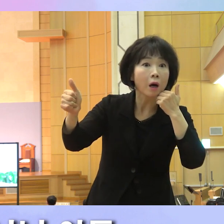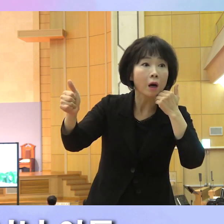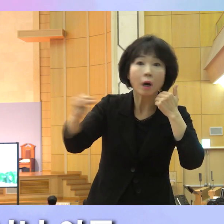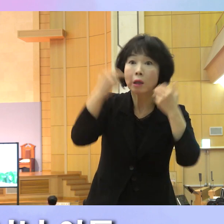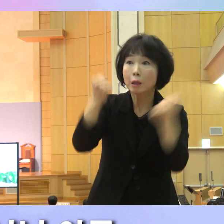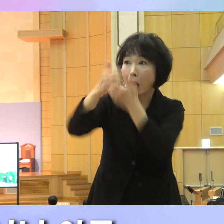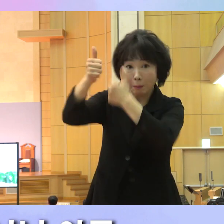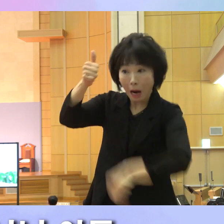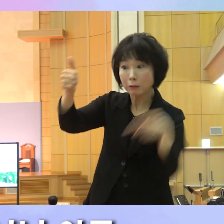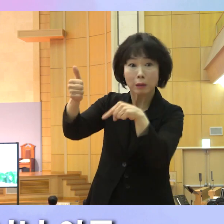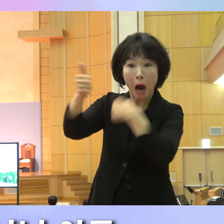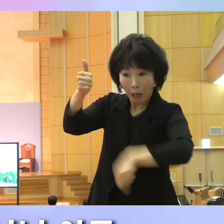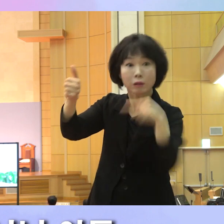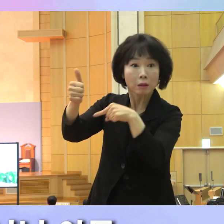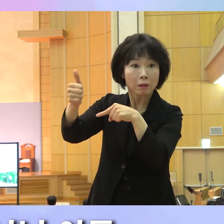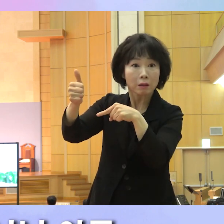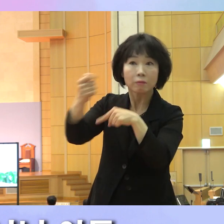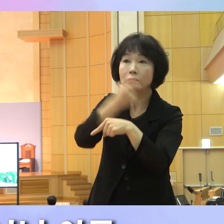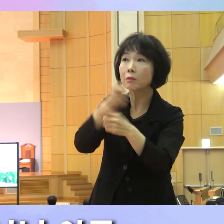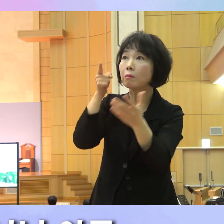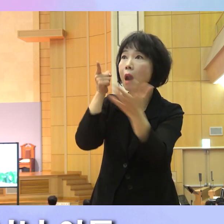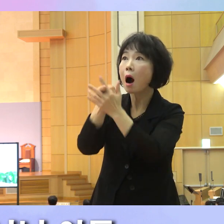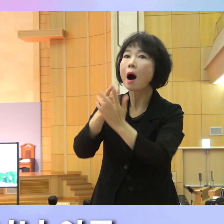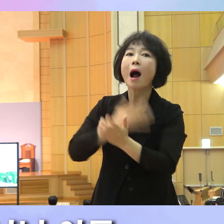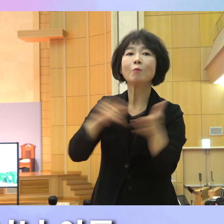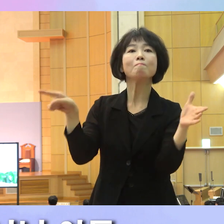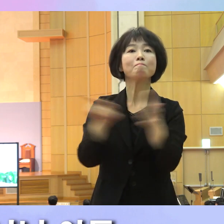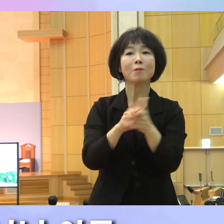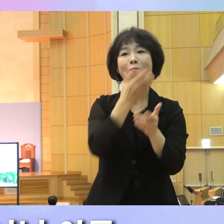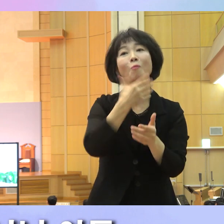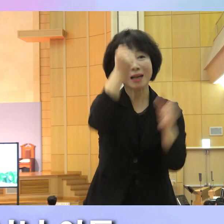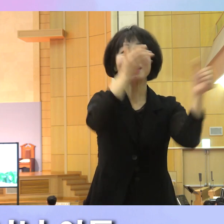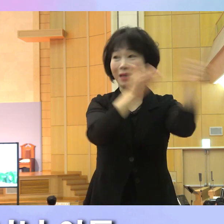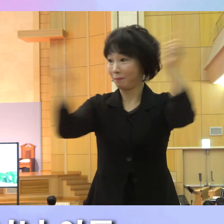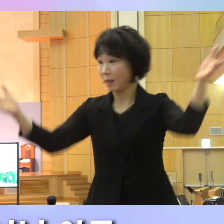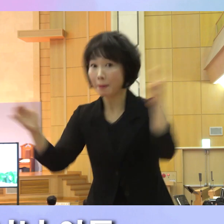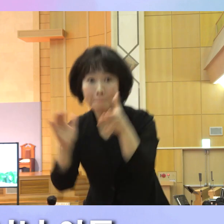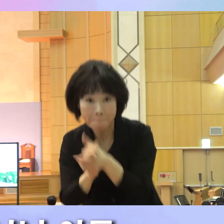믿는 복 있는 여러분 되길 바랍니다. 그러면 요한복음 2장으로 가겠습니다.